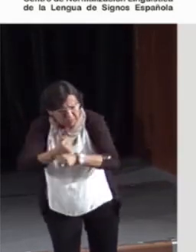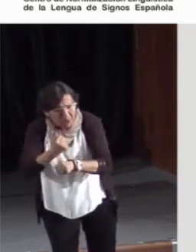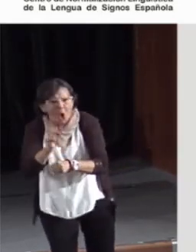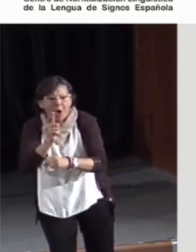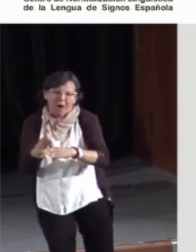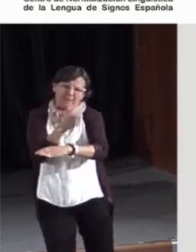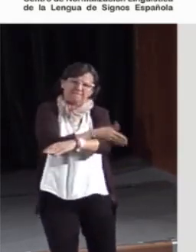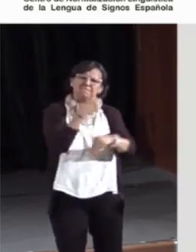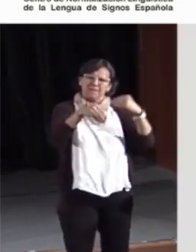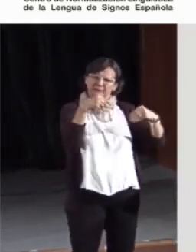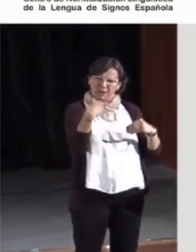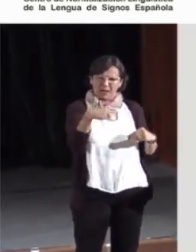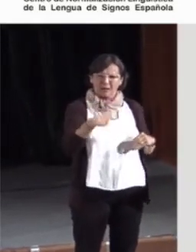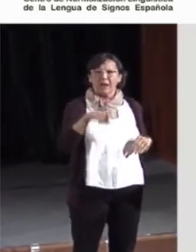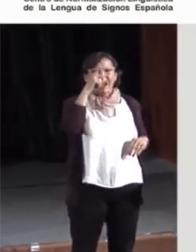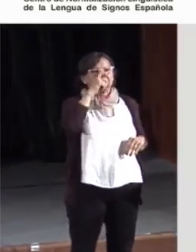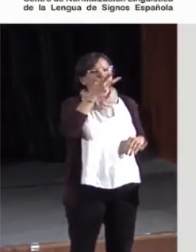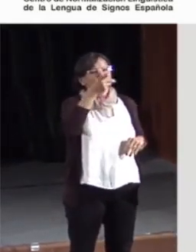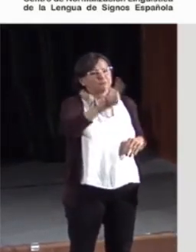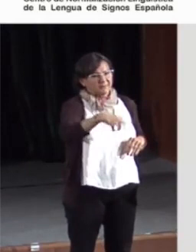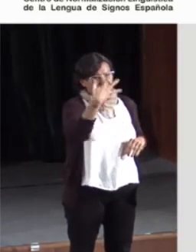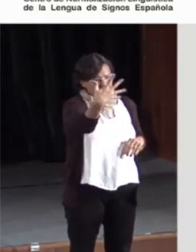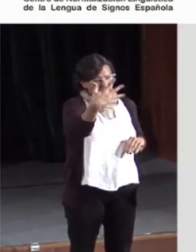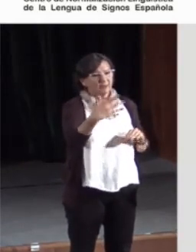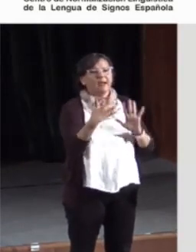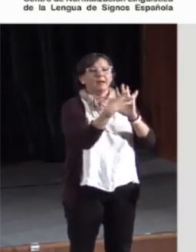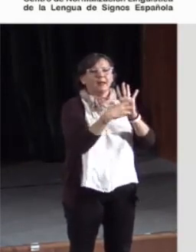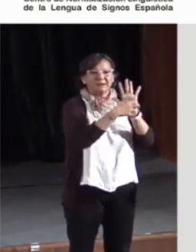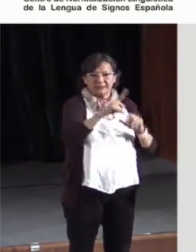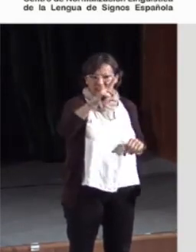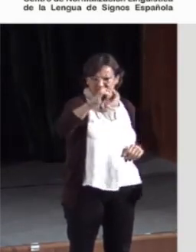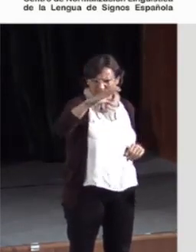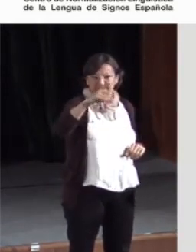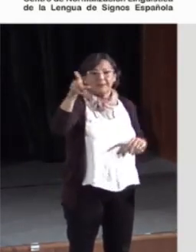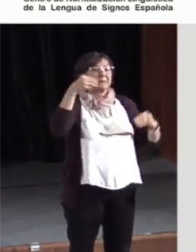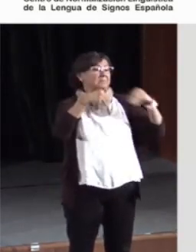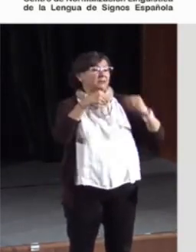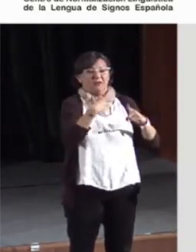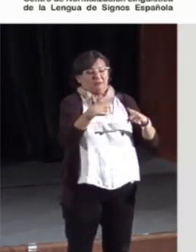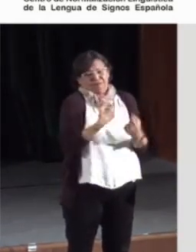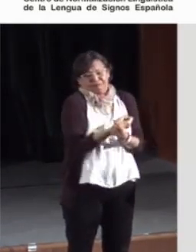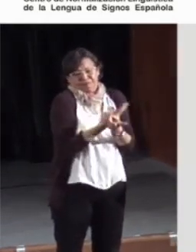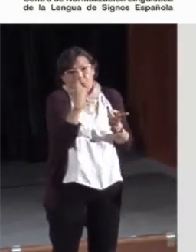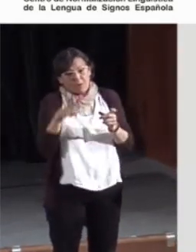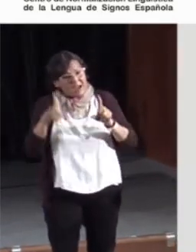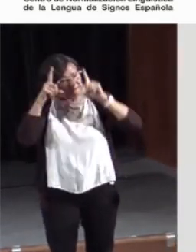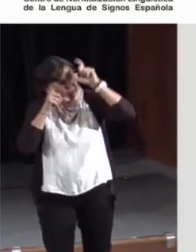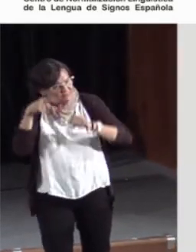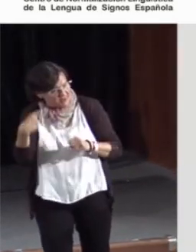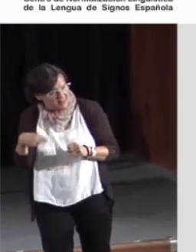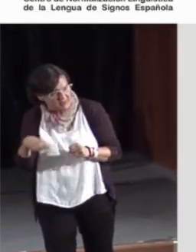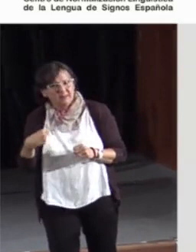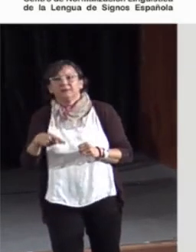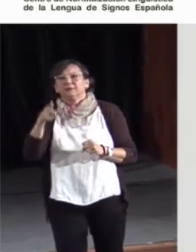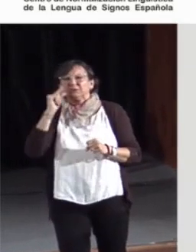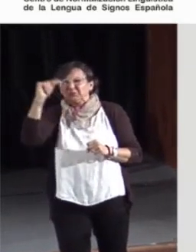facial. Antes de comenzar la investigación, como os decía, ya teníamos materiales del año 2005